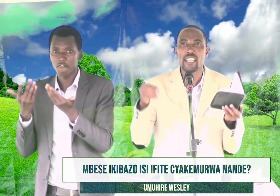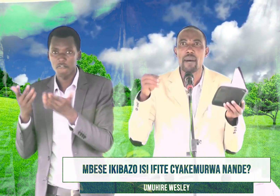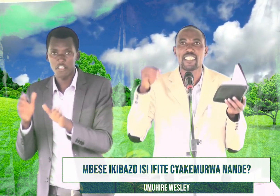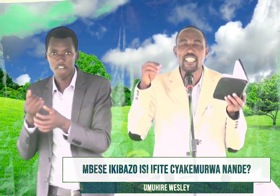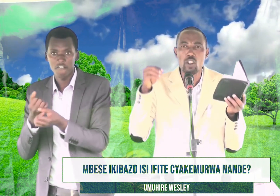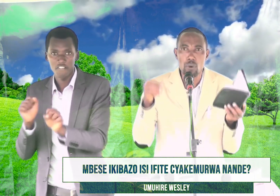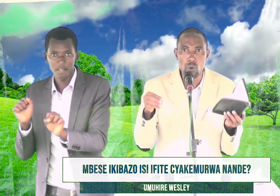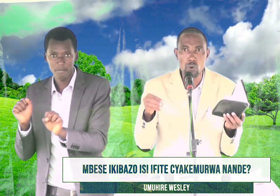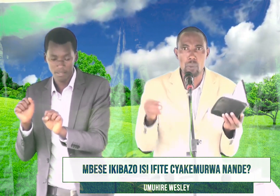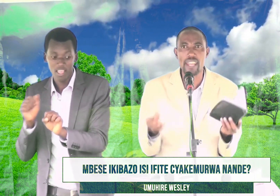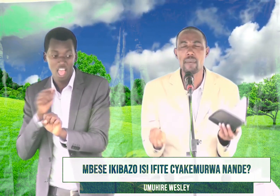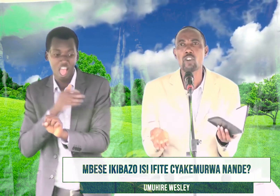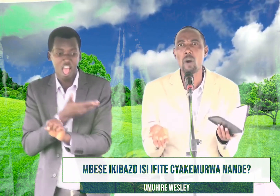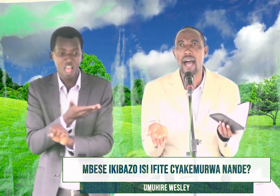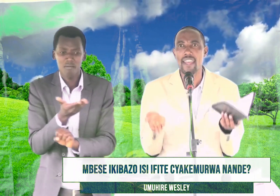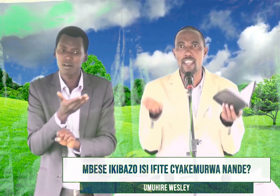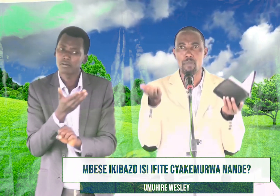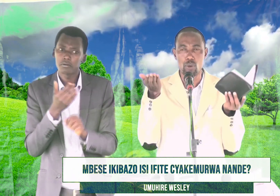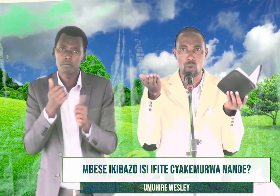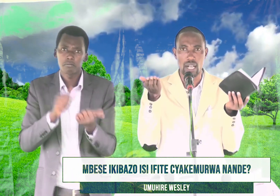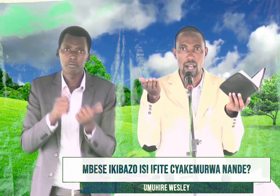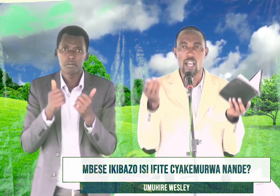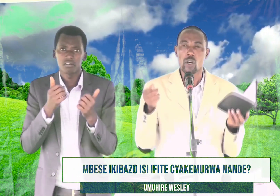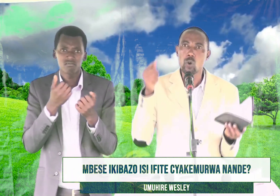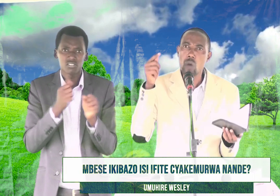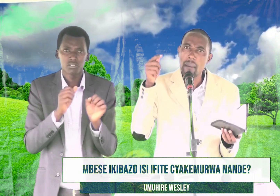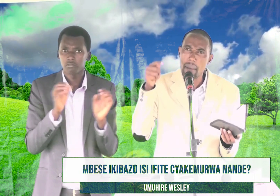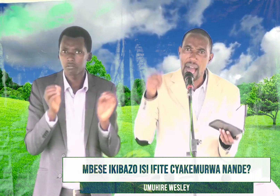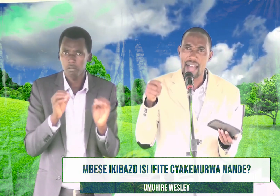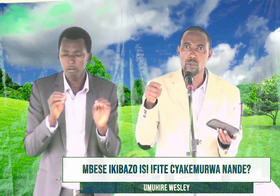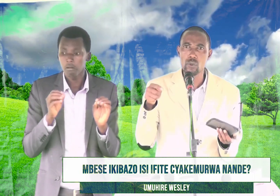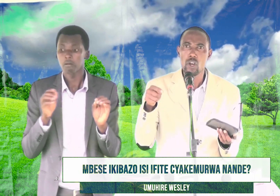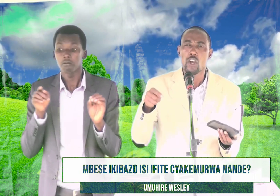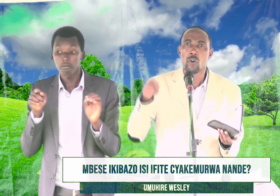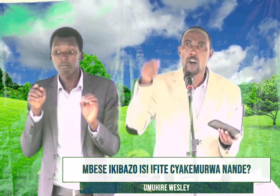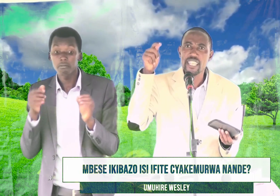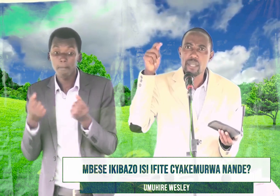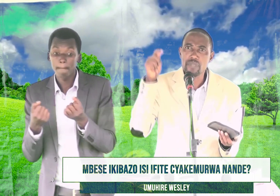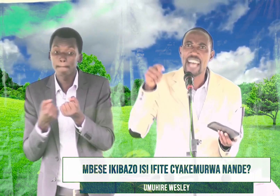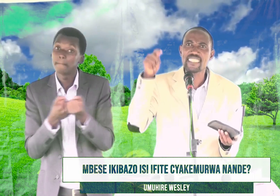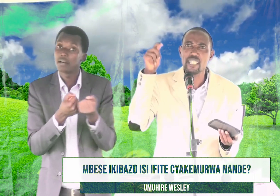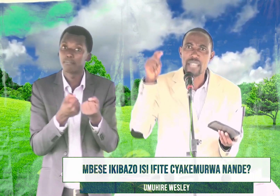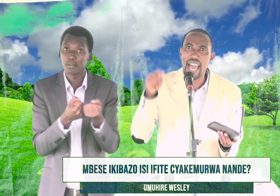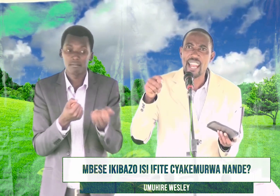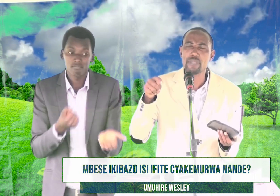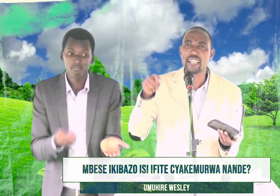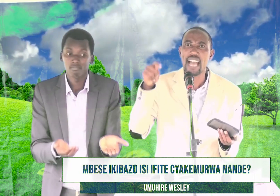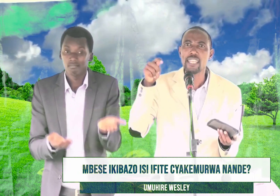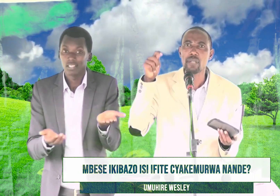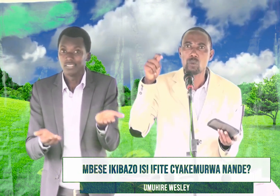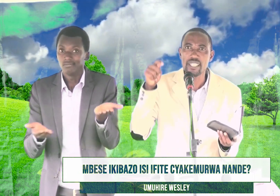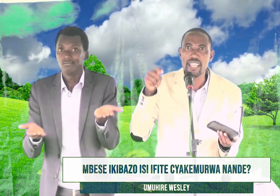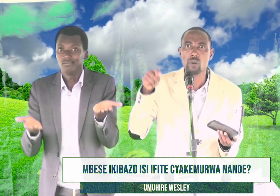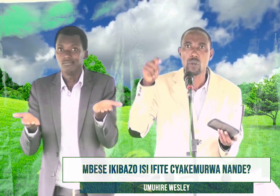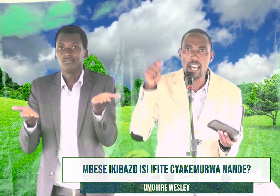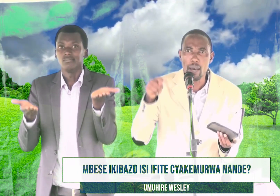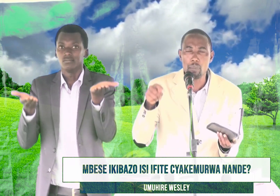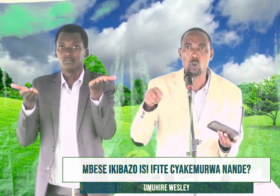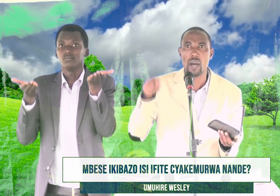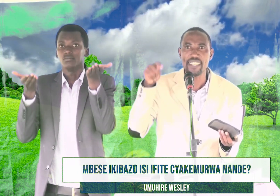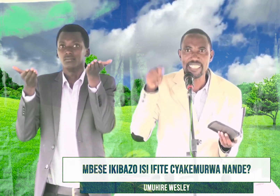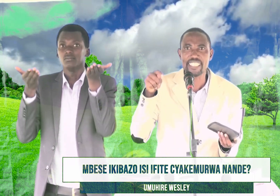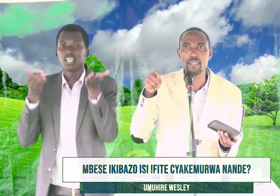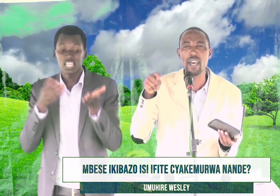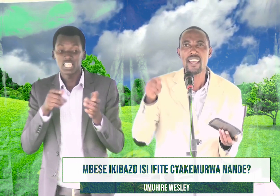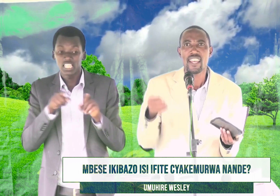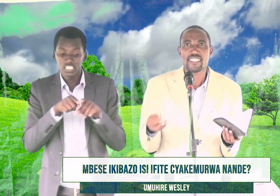n'ab'Imana ibagirira ubuntu barebe ko bahembuka. Kuko aba bantu ngo ni ibyatsi byarabye kandi bikwiriye